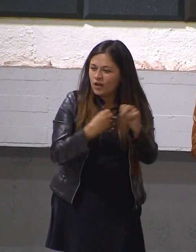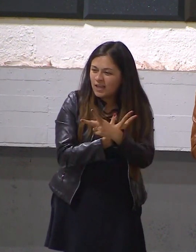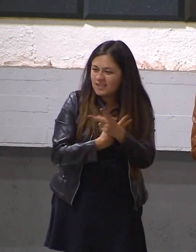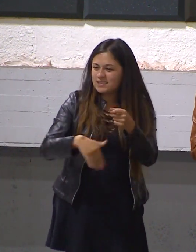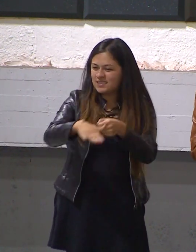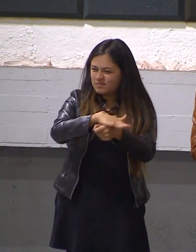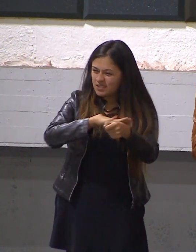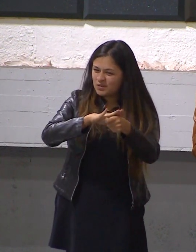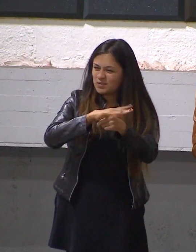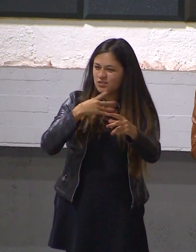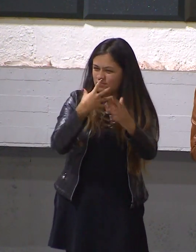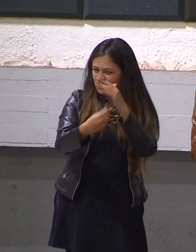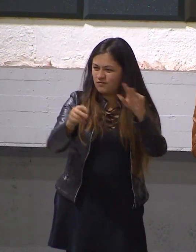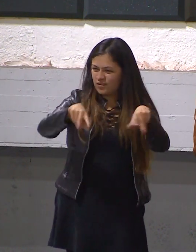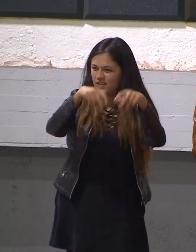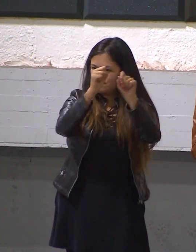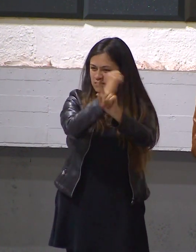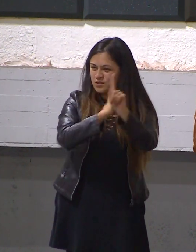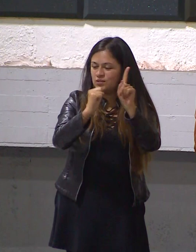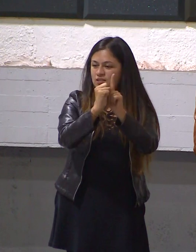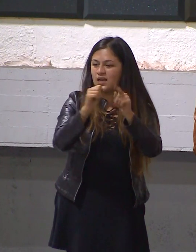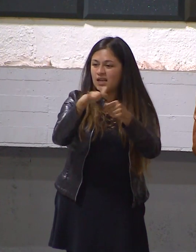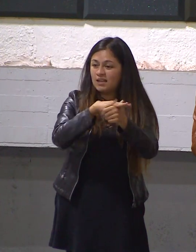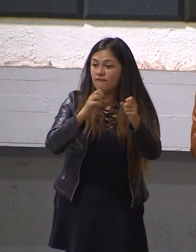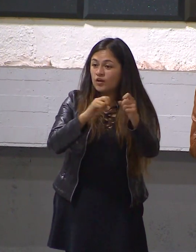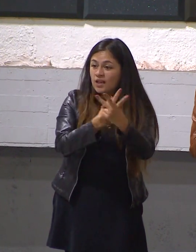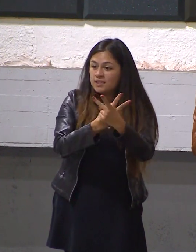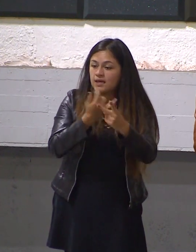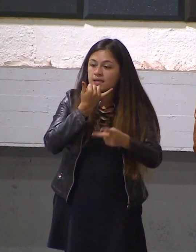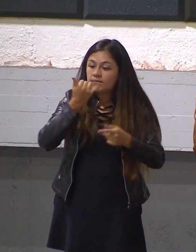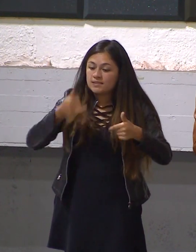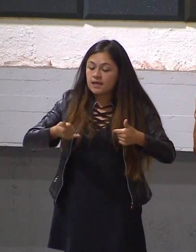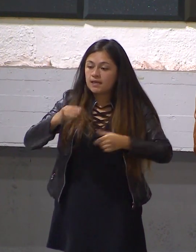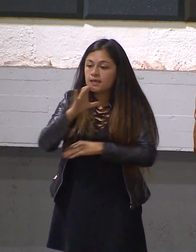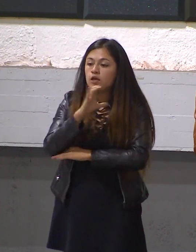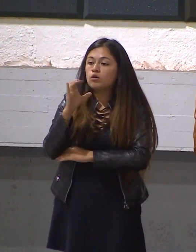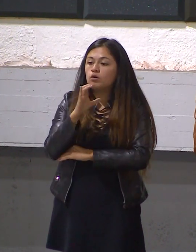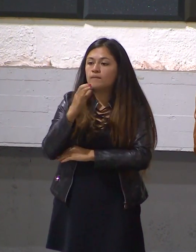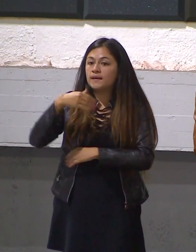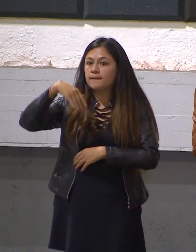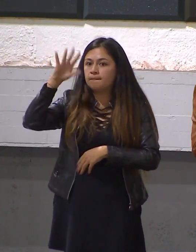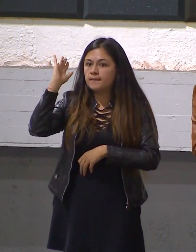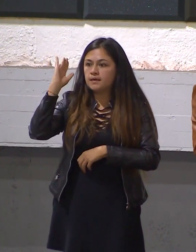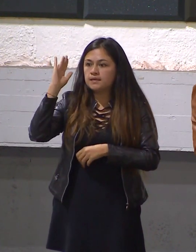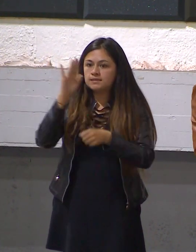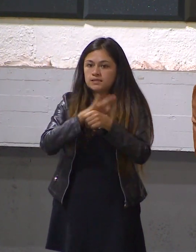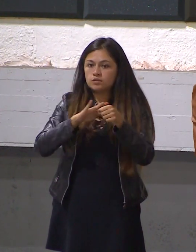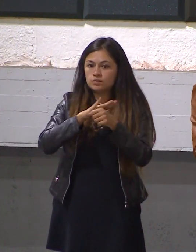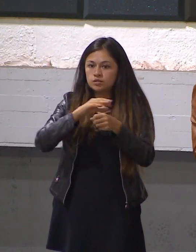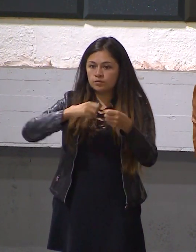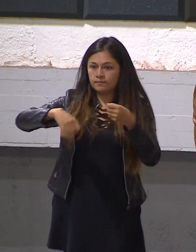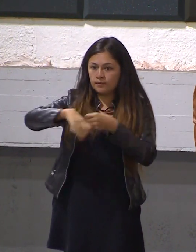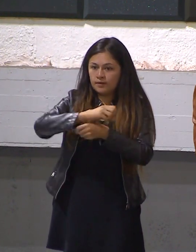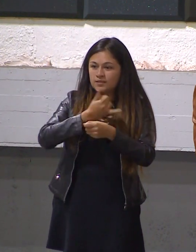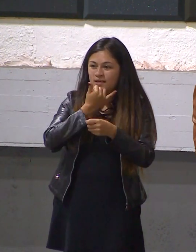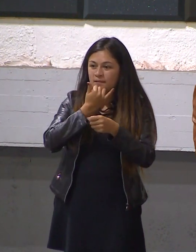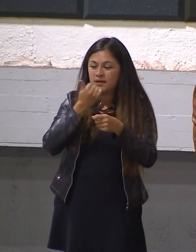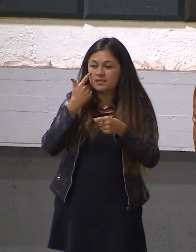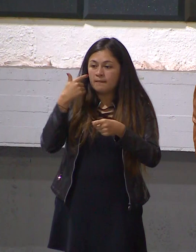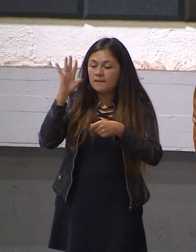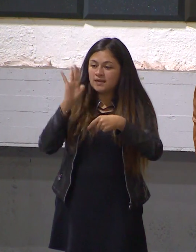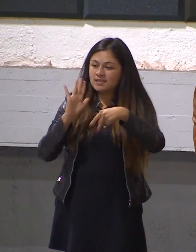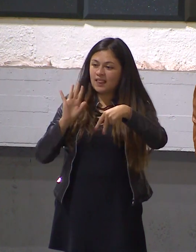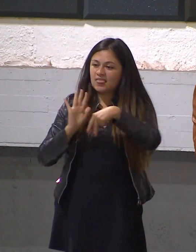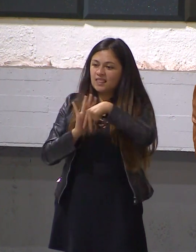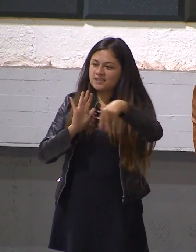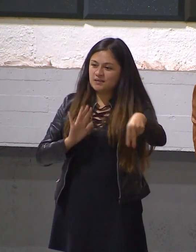tenemos tenemos el momento demográfico más fuerte dónde hay un desplazamiento a las